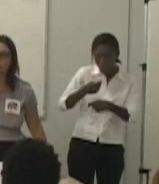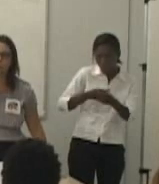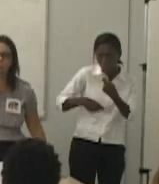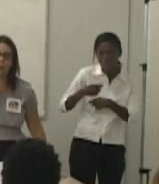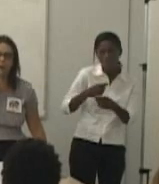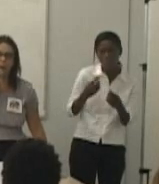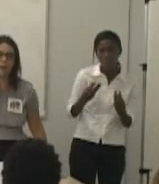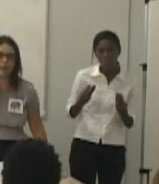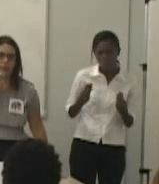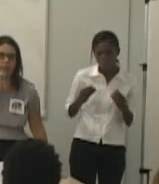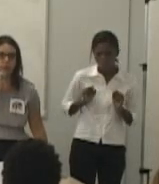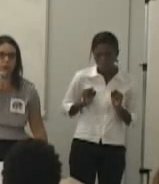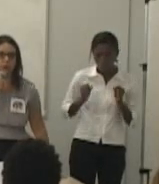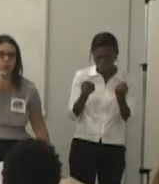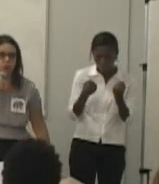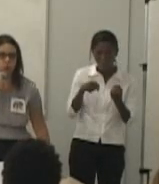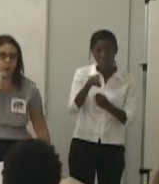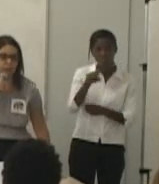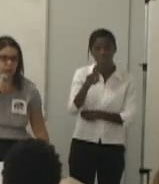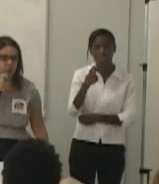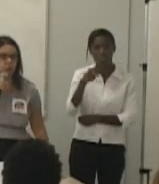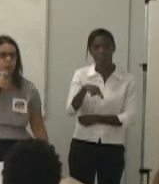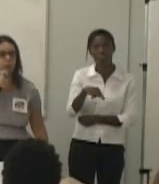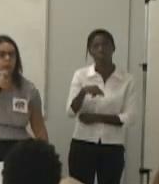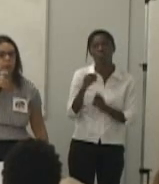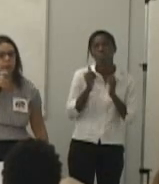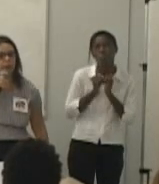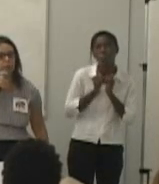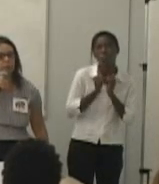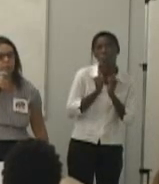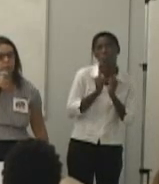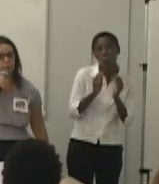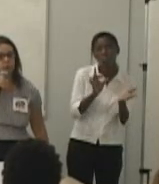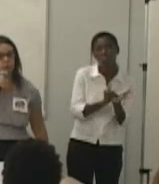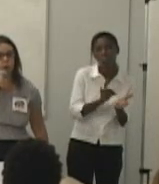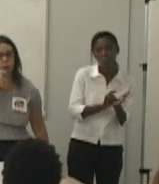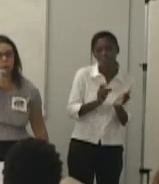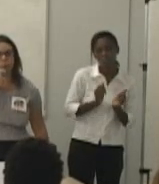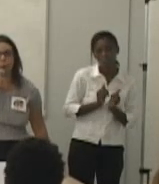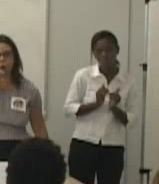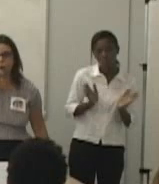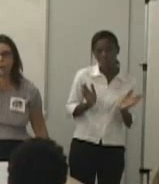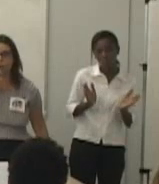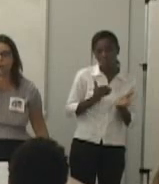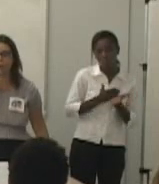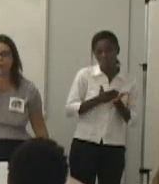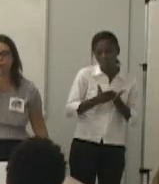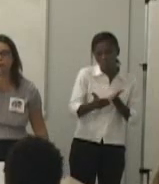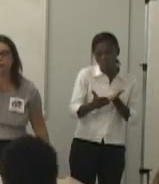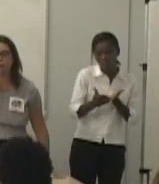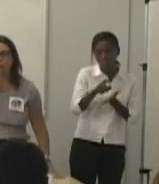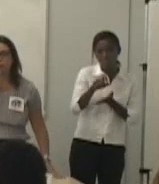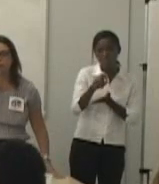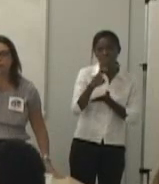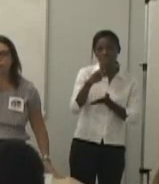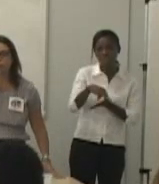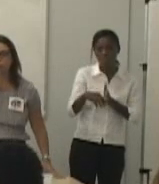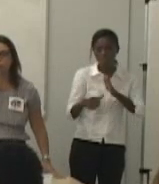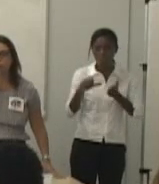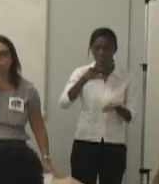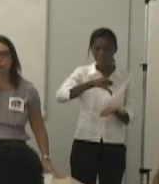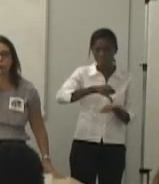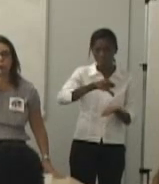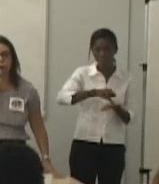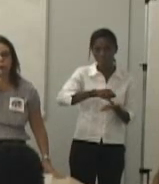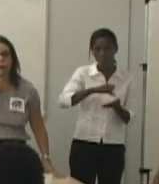Polo na realidade o início eh do Polo de xiré eh foi